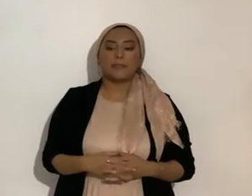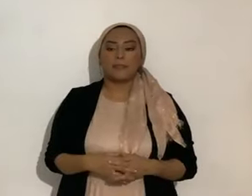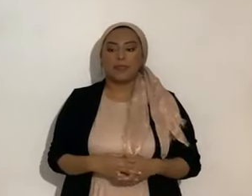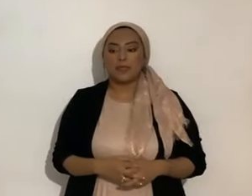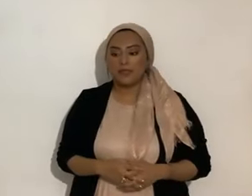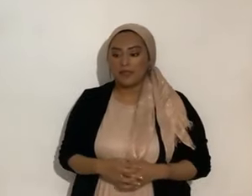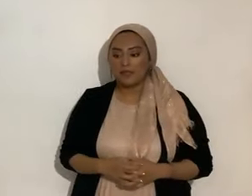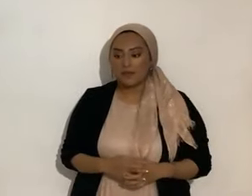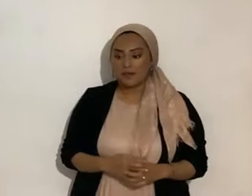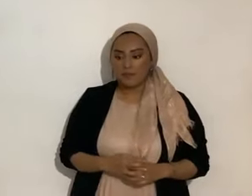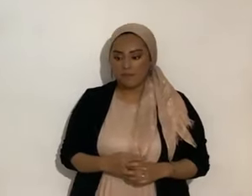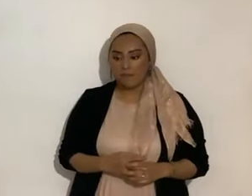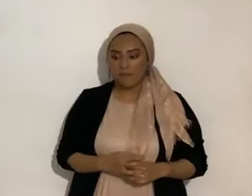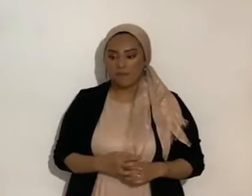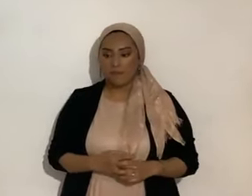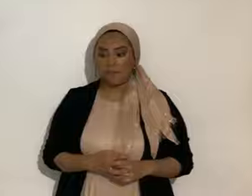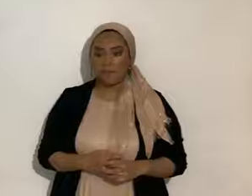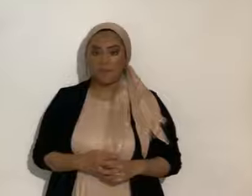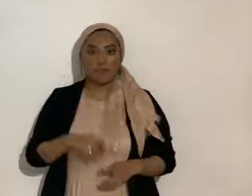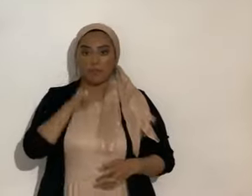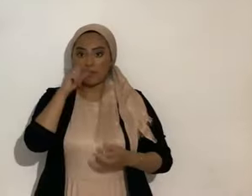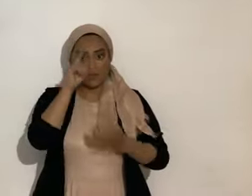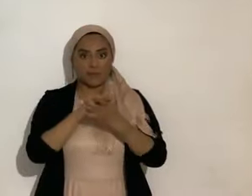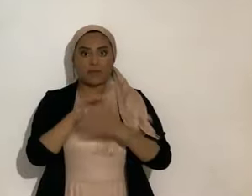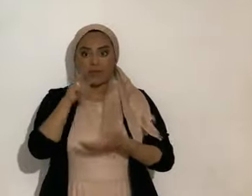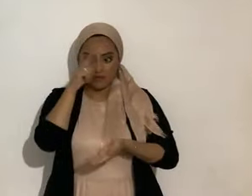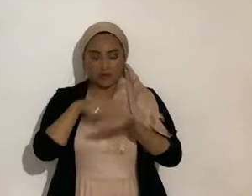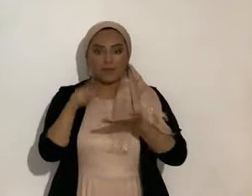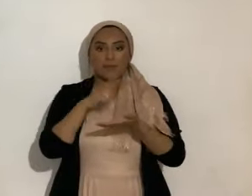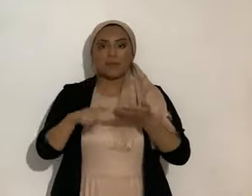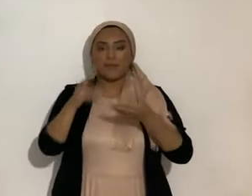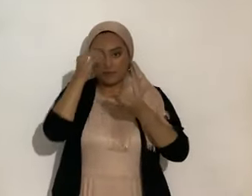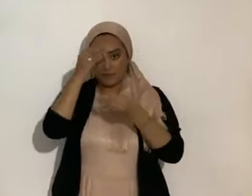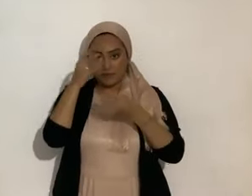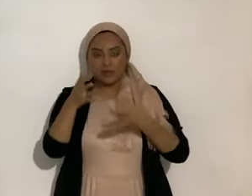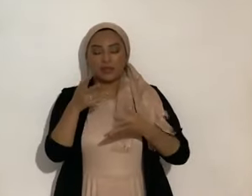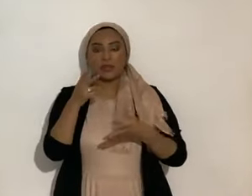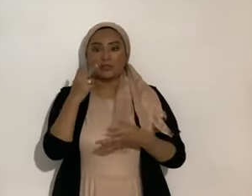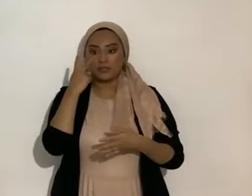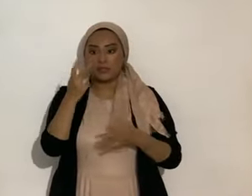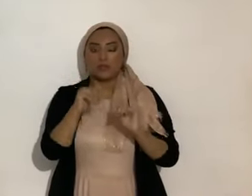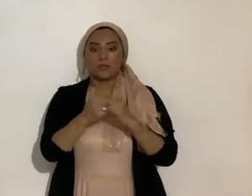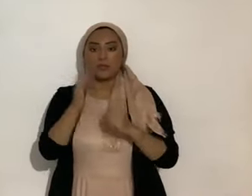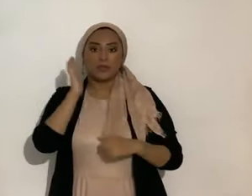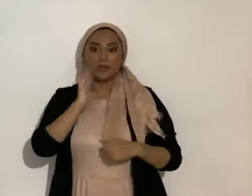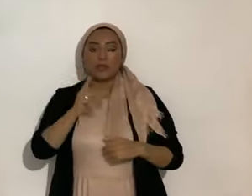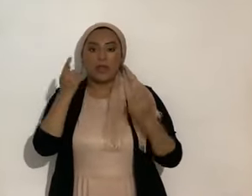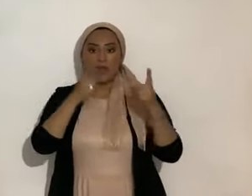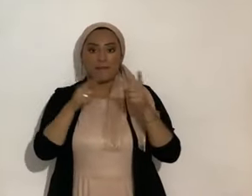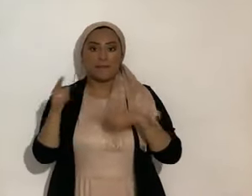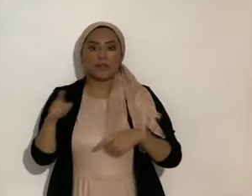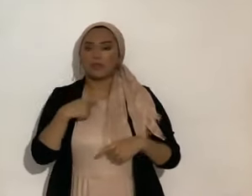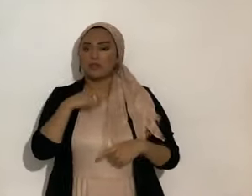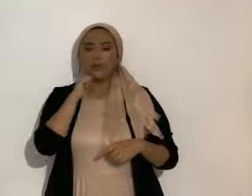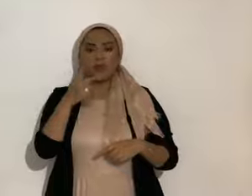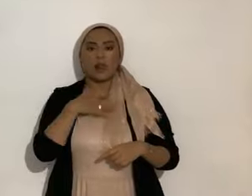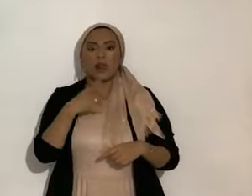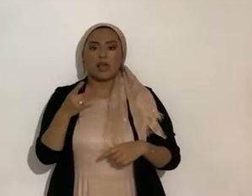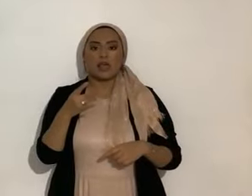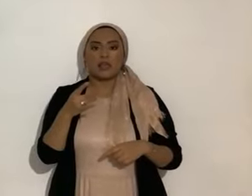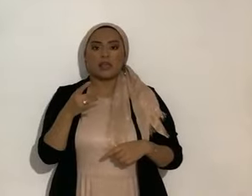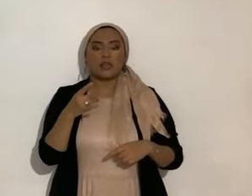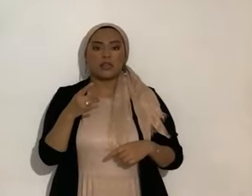eso. Si no me crees, busca información, vas a ver cómo es así. No me gusta que los jóvenes hagan ejercicio